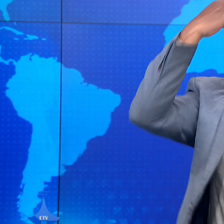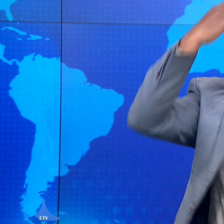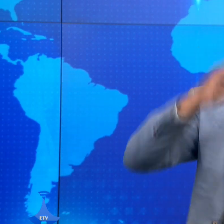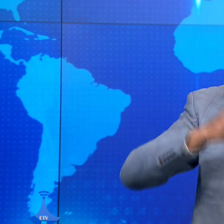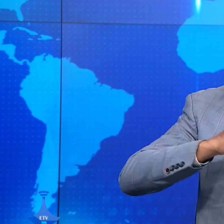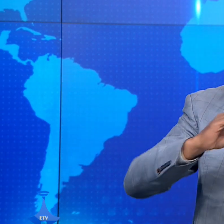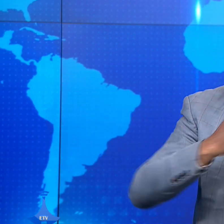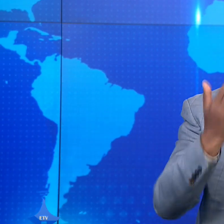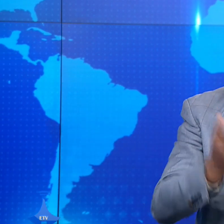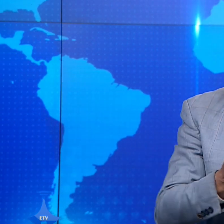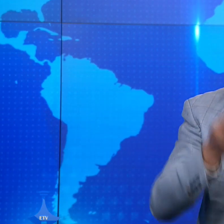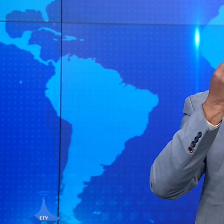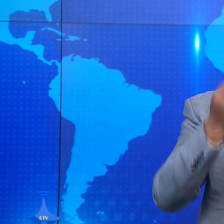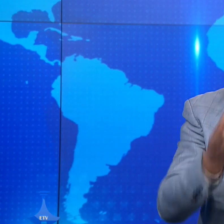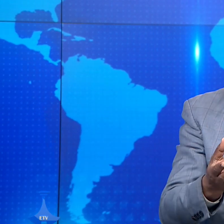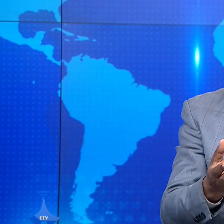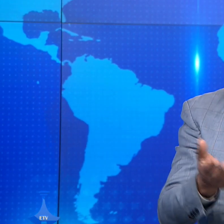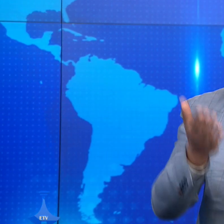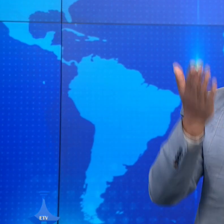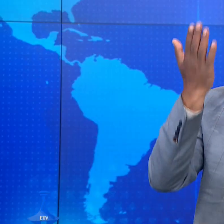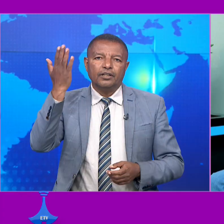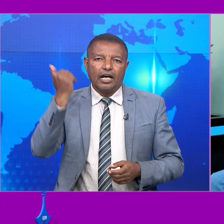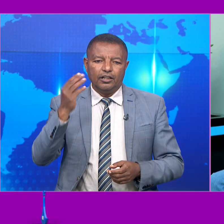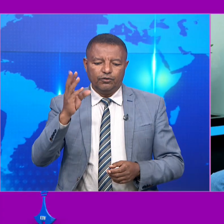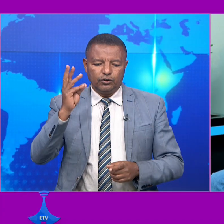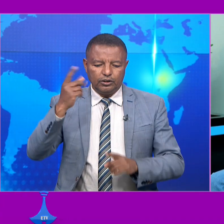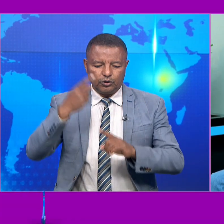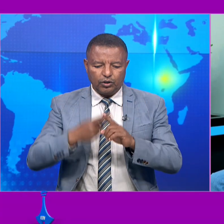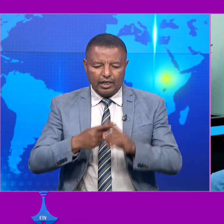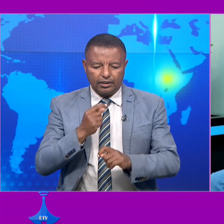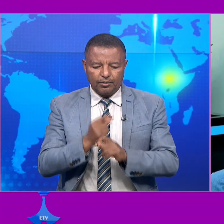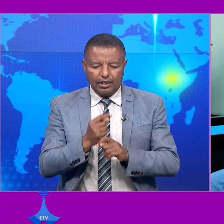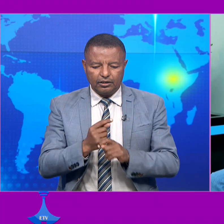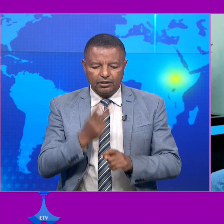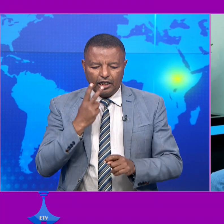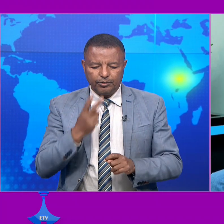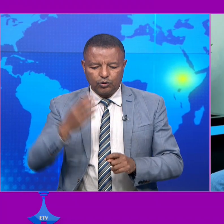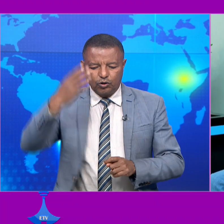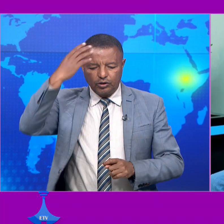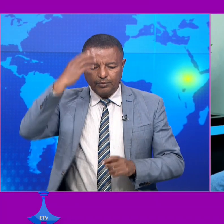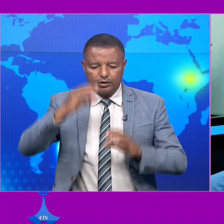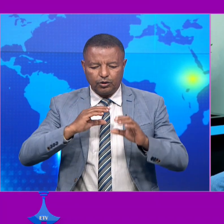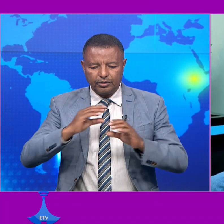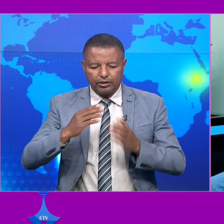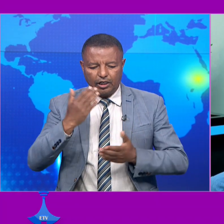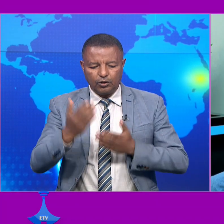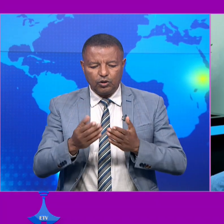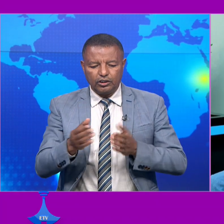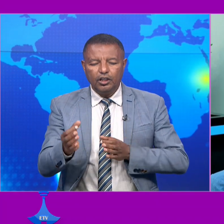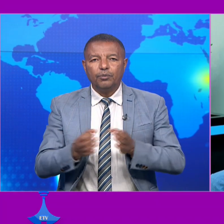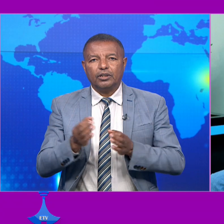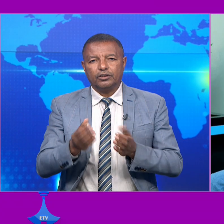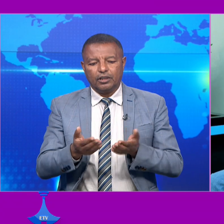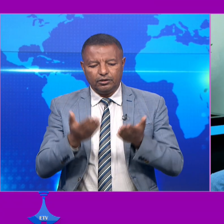እንደሆነ የመንግስት ኮሚኒኬሽን አገልግሎት አስታወቀ። ያለፉት 6 ወራት ተግባራትን አስመልክቶ የመንግስት ኮሚኒኬሽን